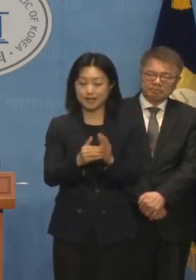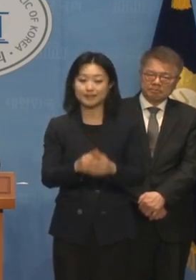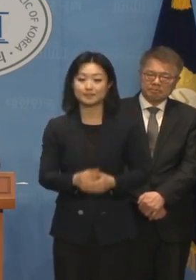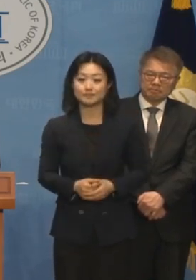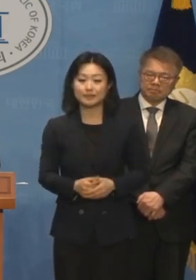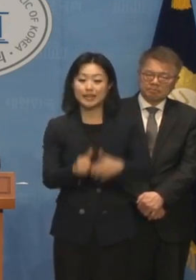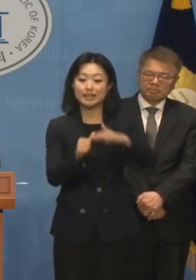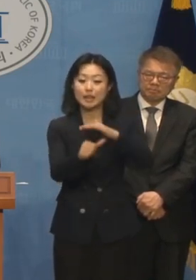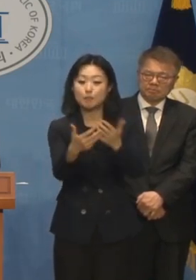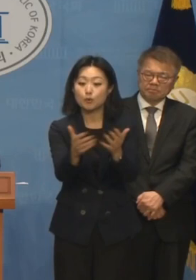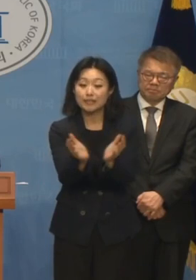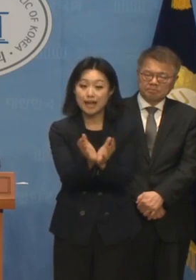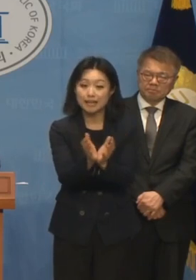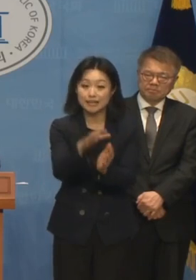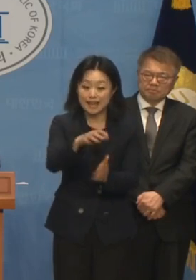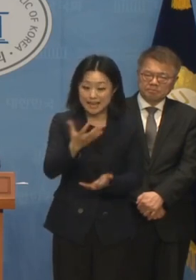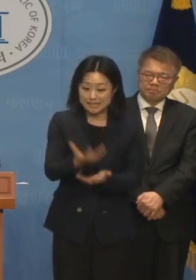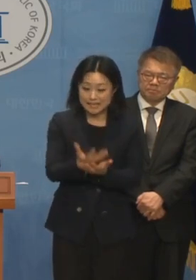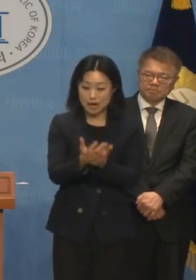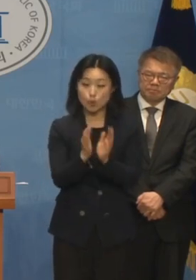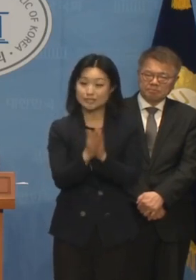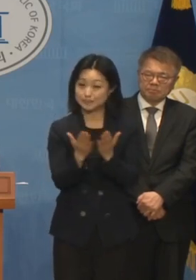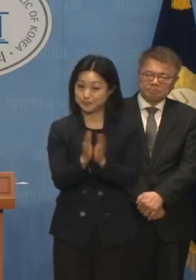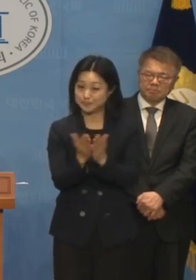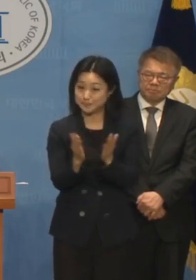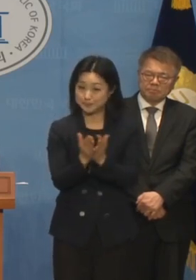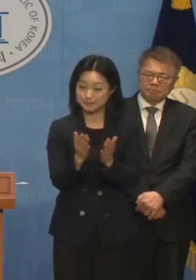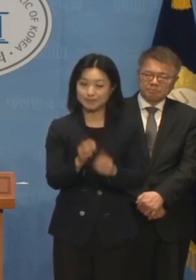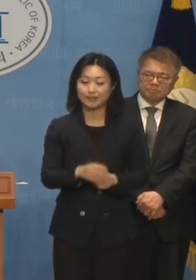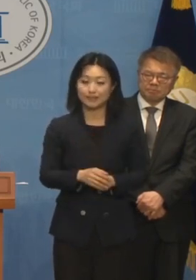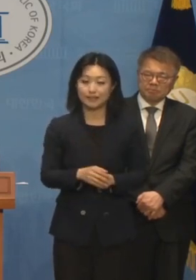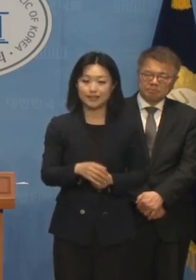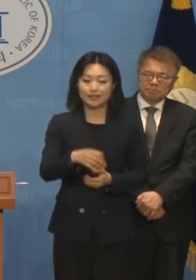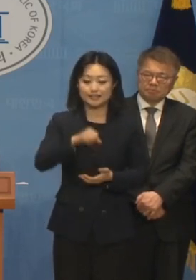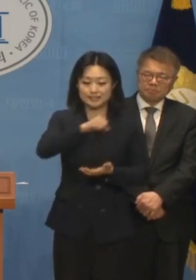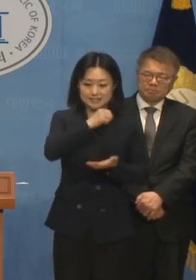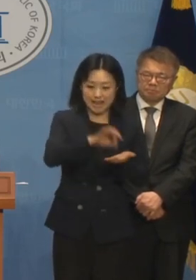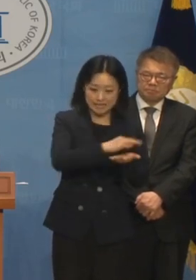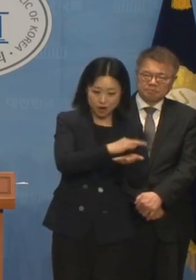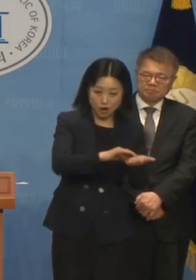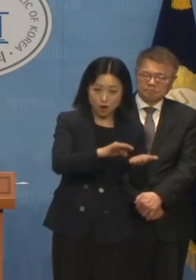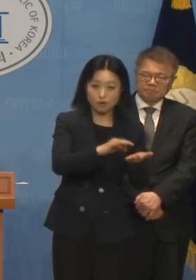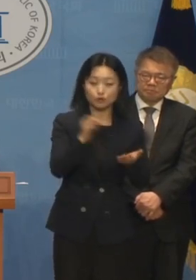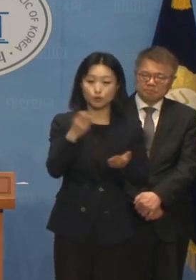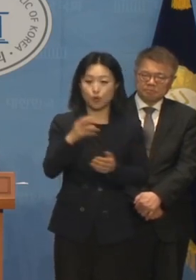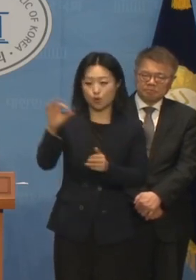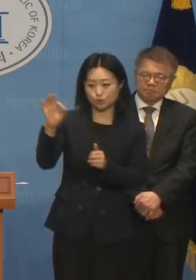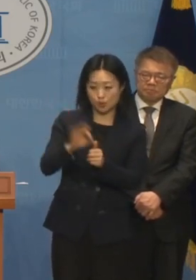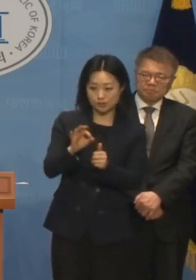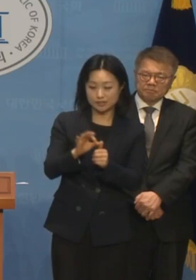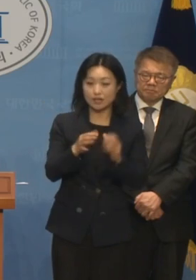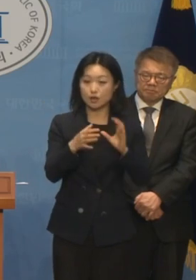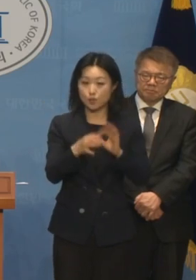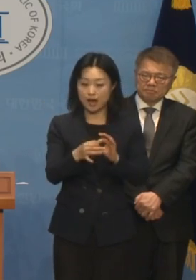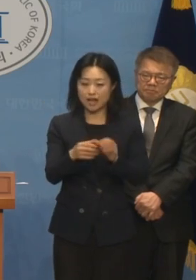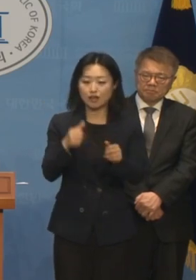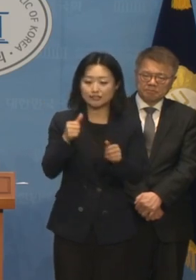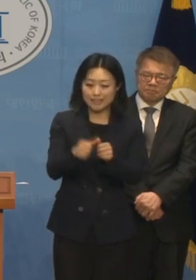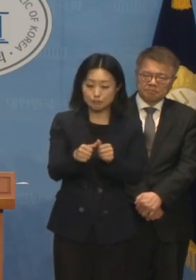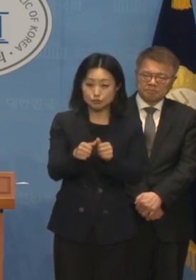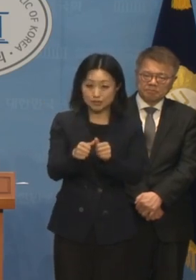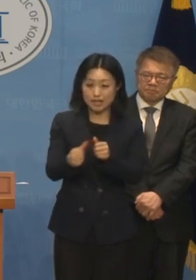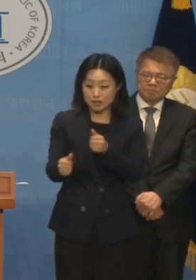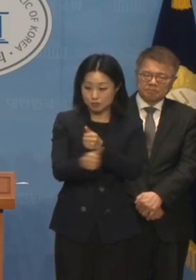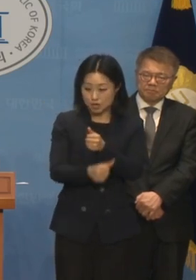시민대표단에게 제공된 수기 자료집은 재정 안정과 소득 보정을 주장하는 자문단